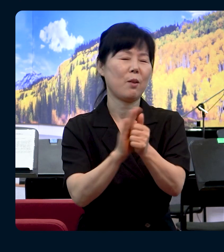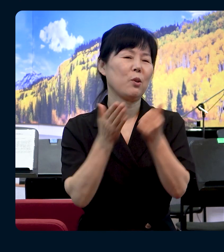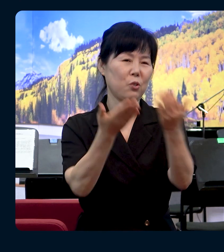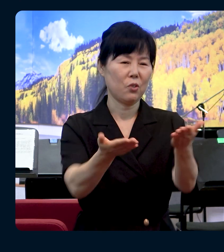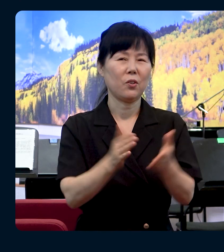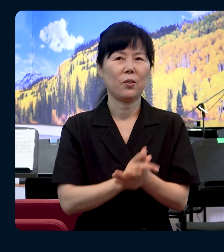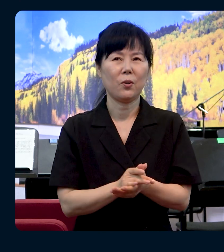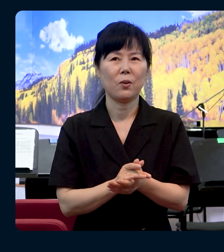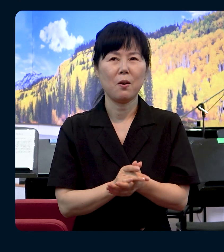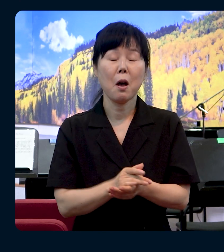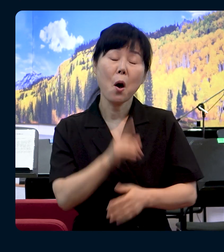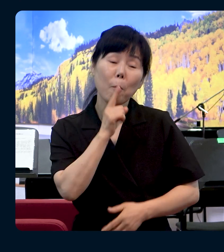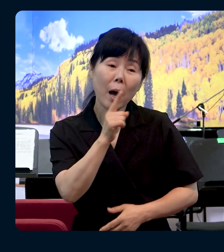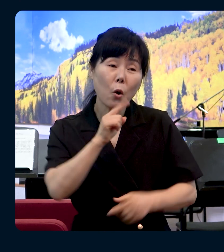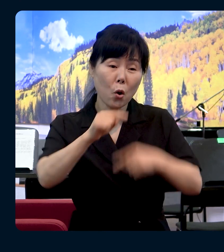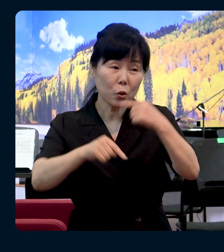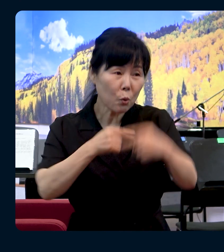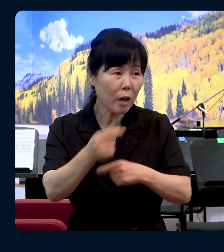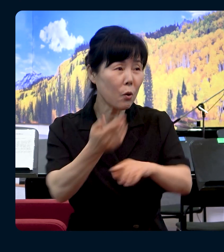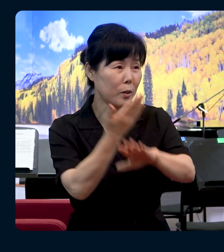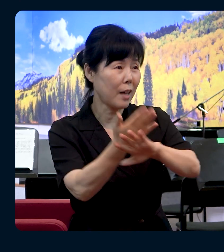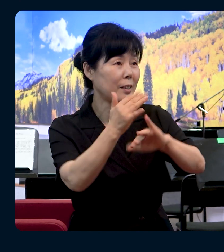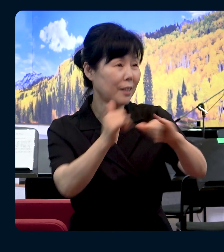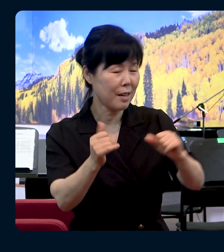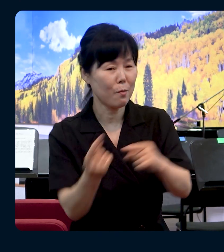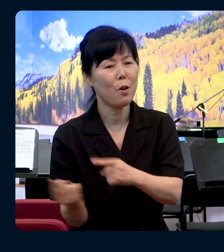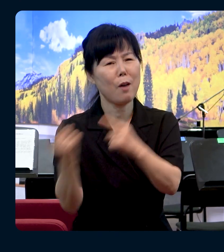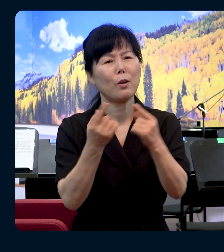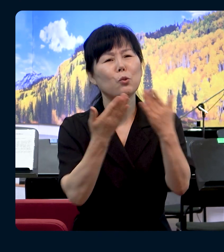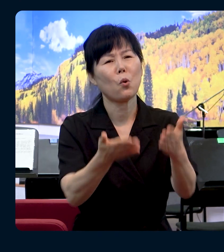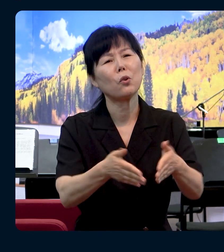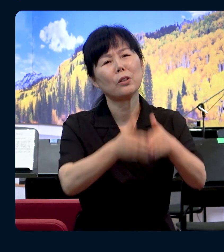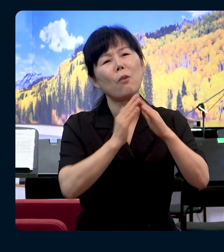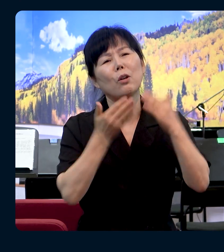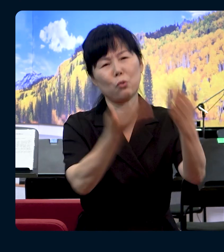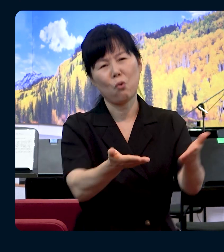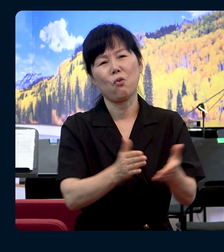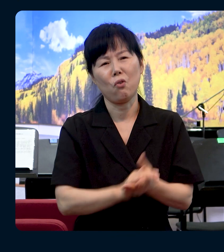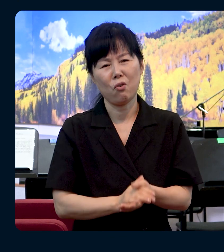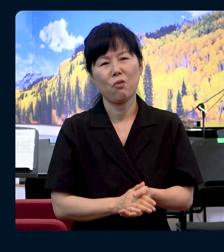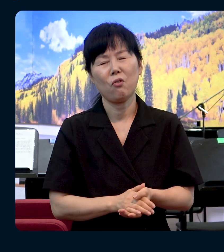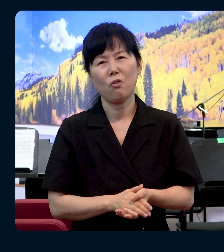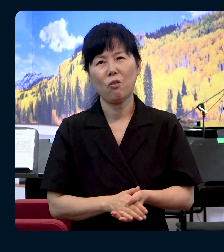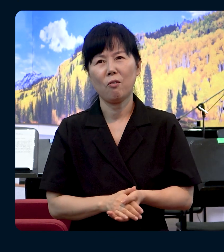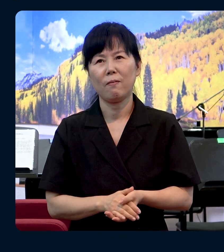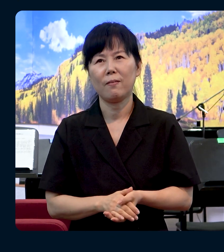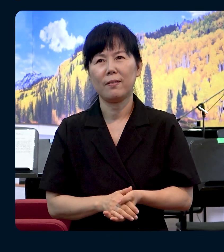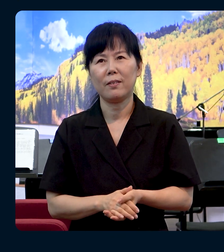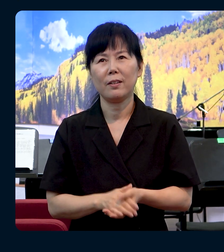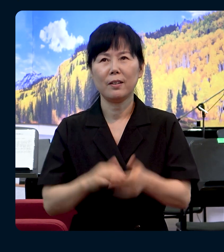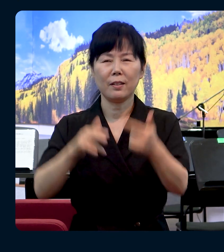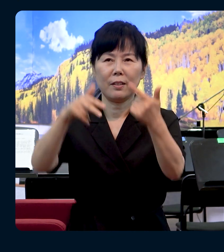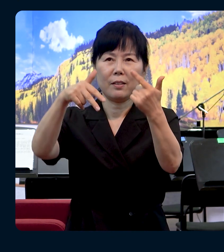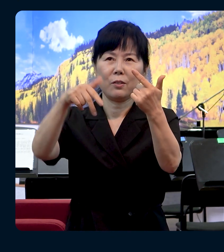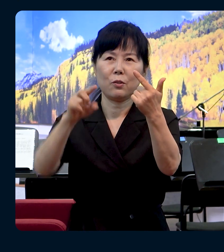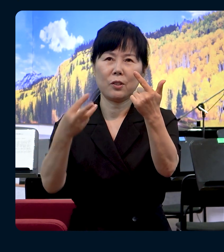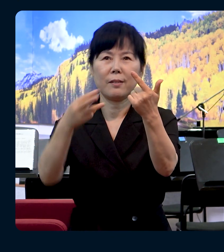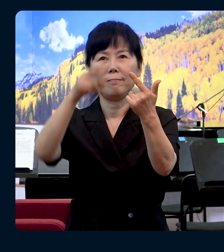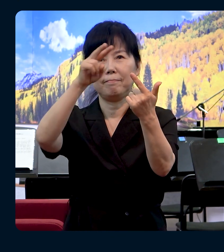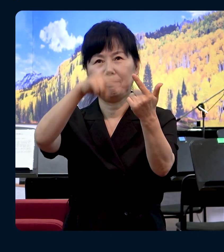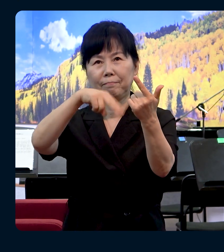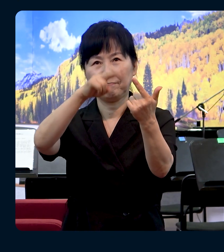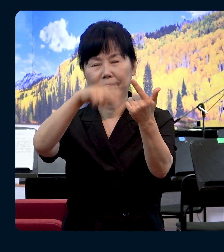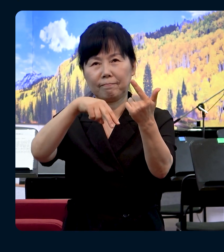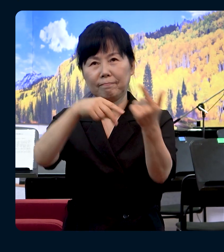것은 말로 다른 사람을 살려주고 세워주는 것입니다. 우리 6절 말씀을 함께 읽겠습니다.